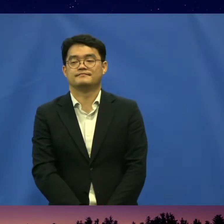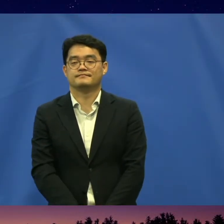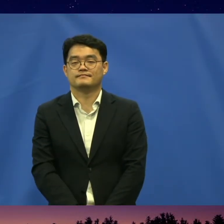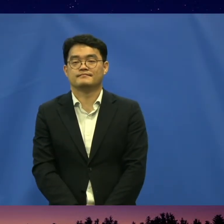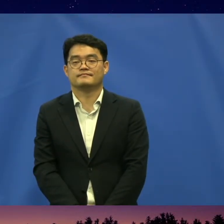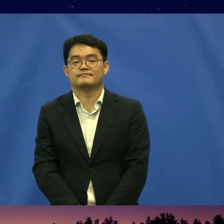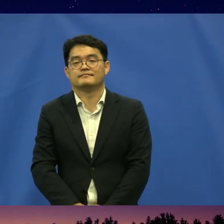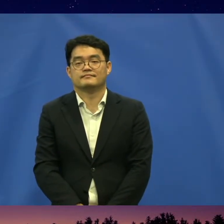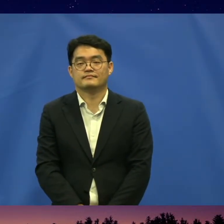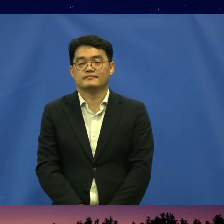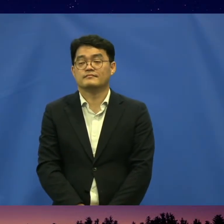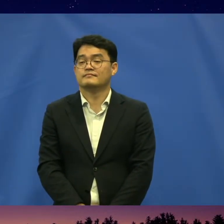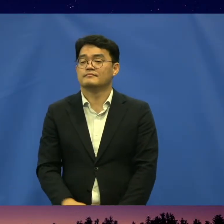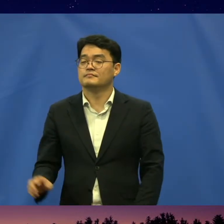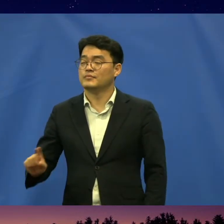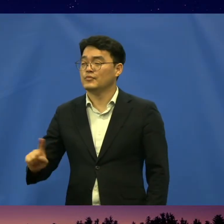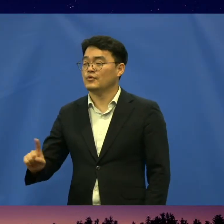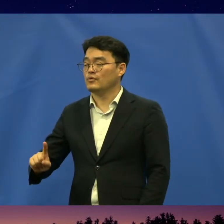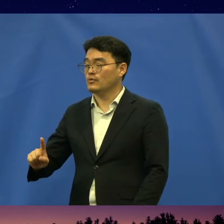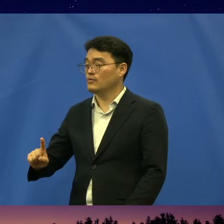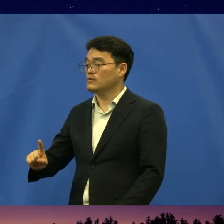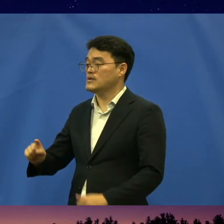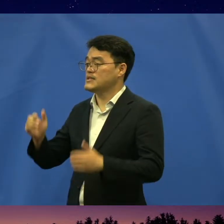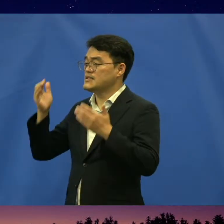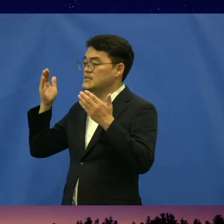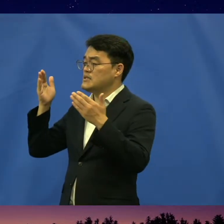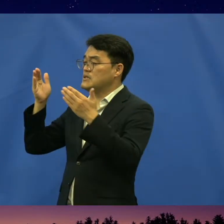영어로 플로우라는 단어예요.